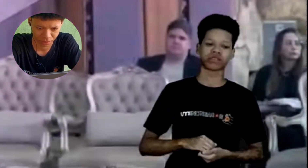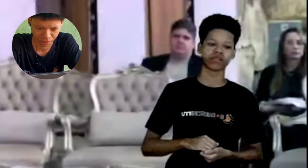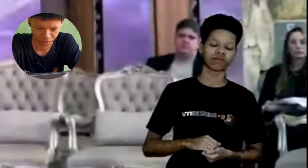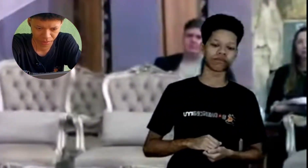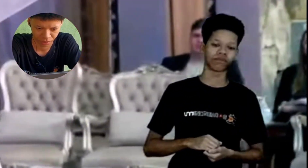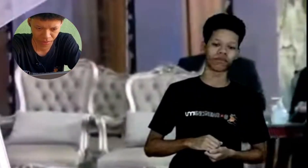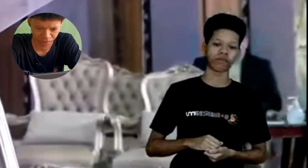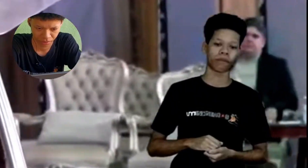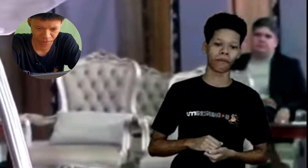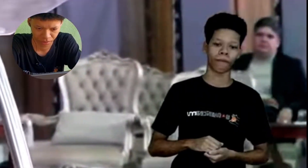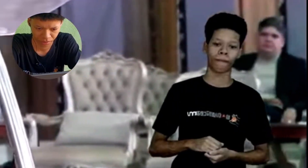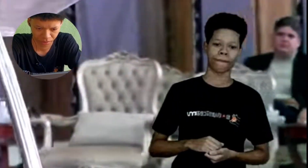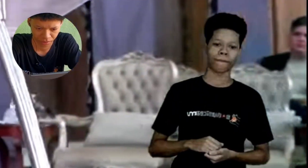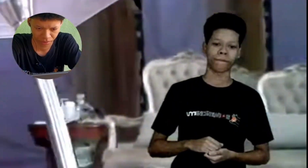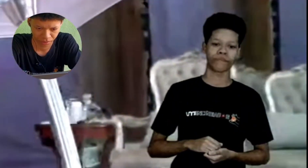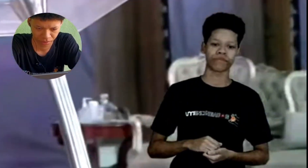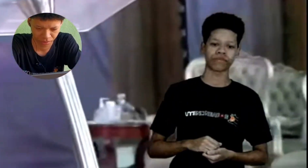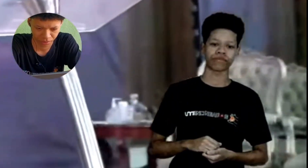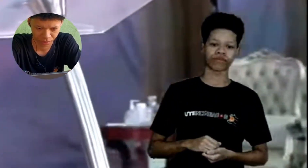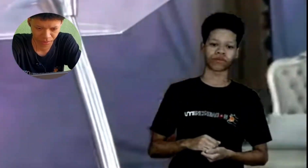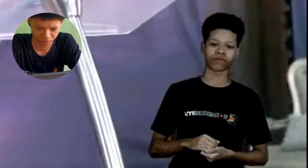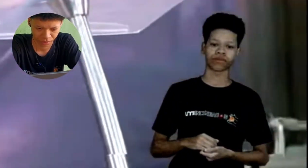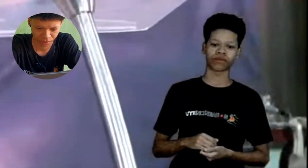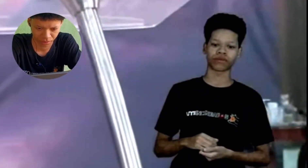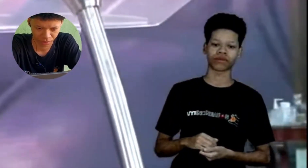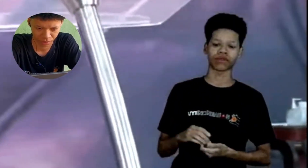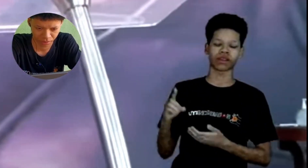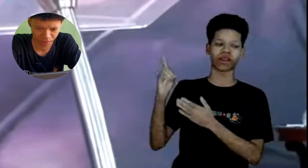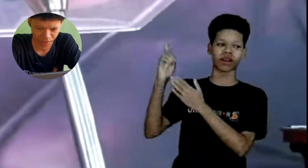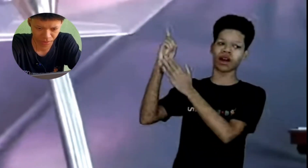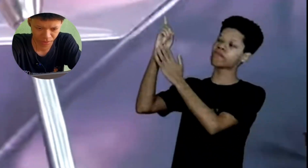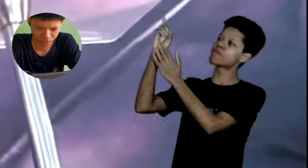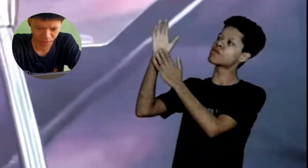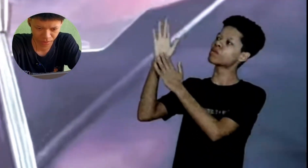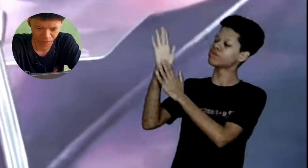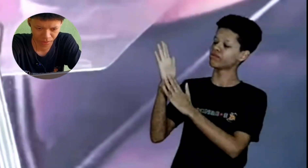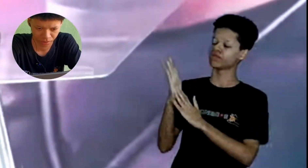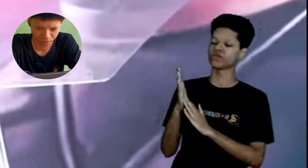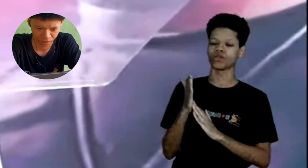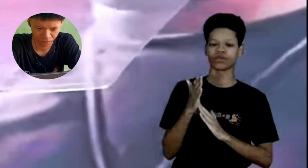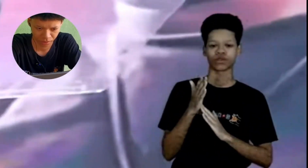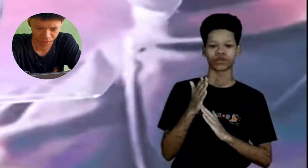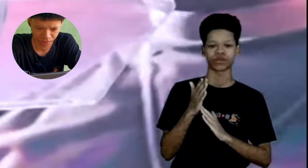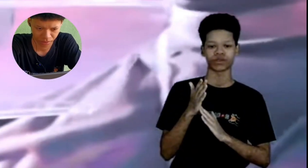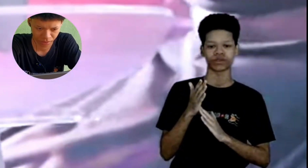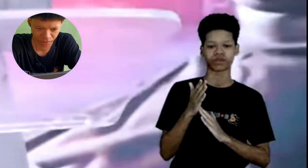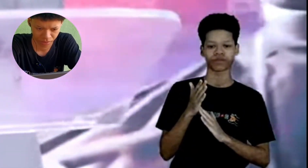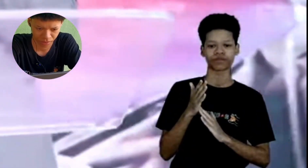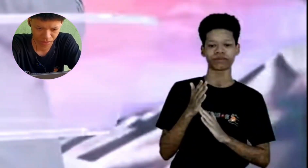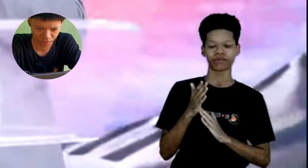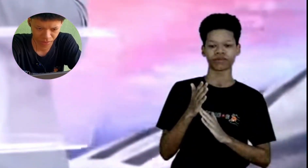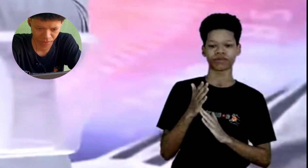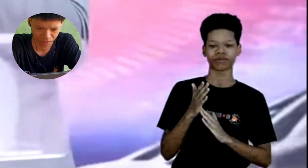Quando a mão de Deus fica e a mão de Ezequiel se esconde por conta do